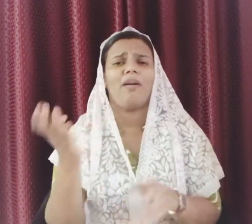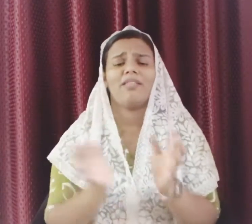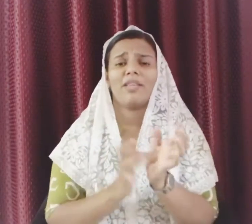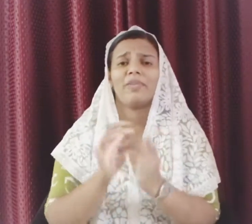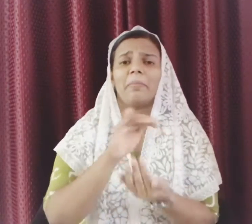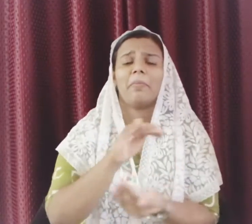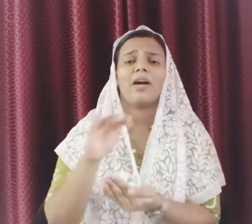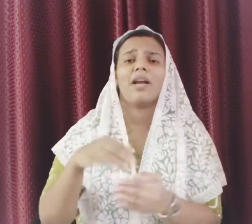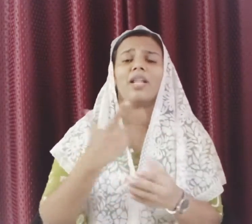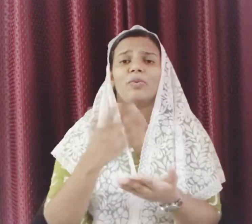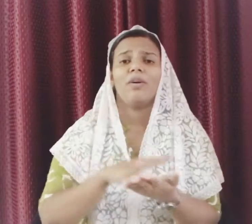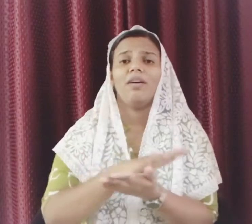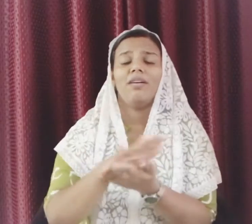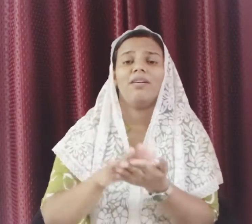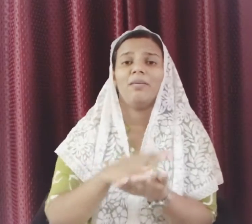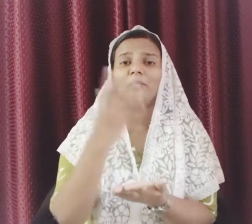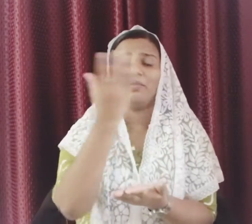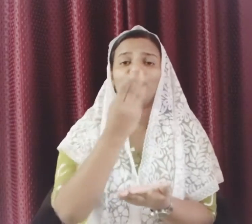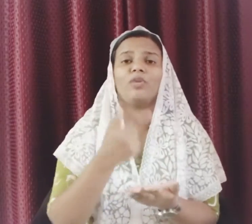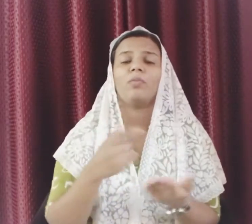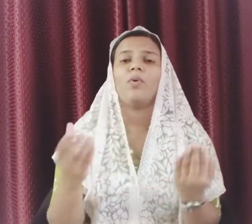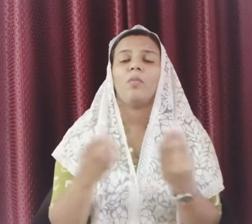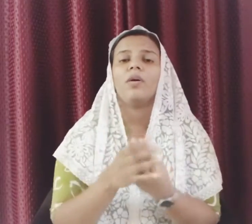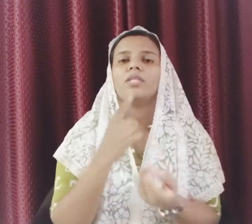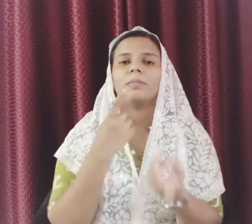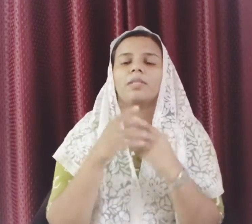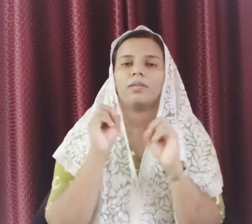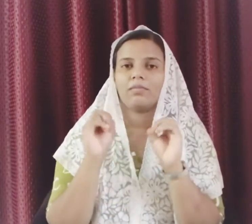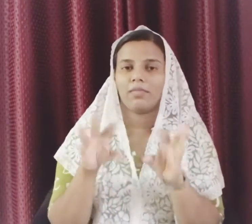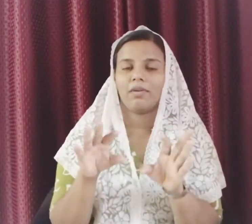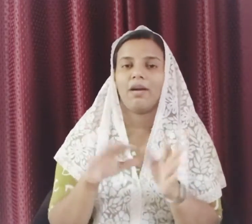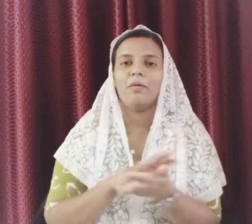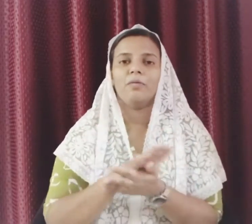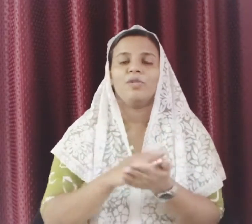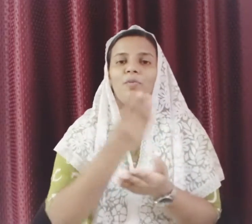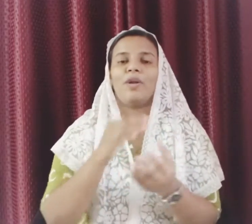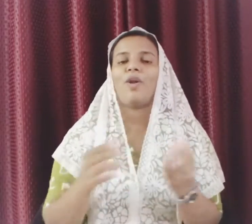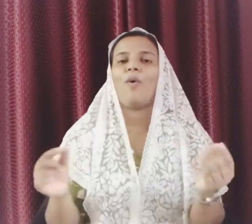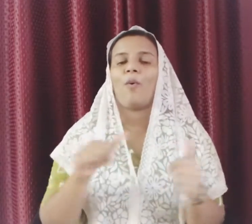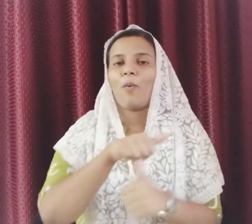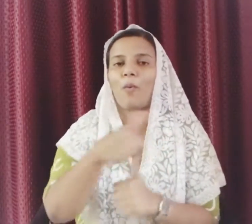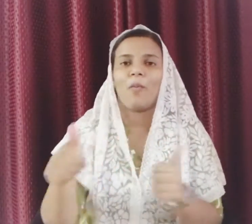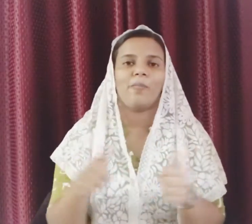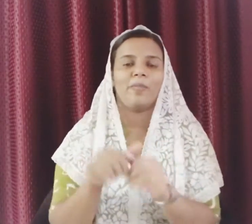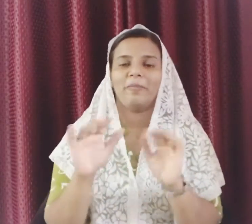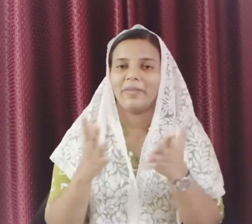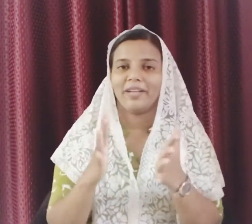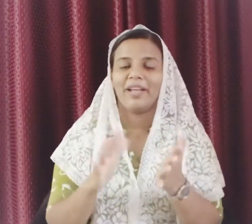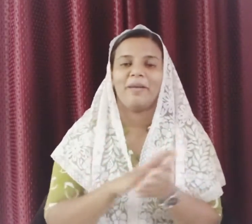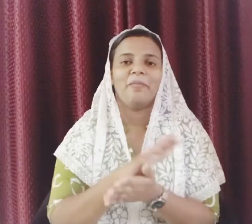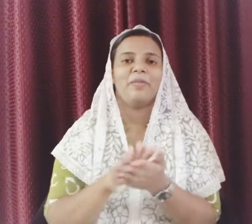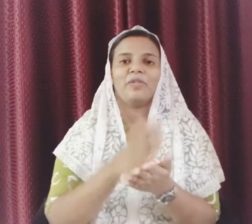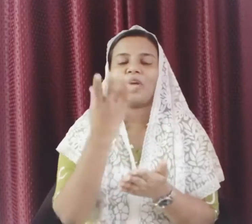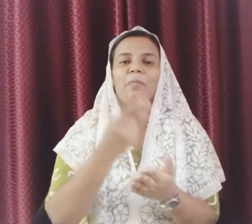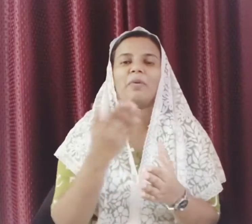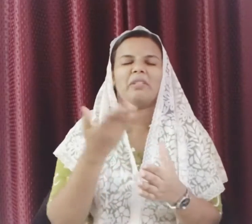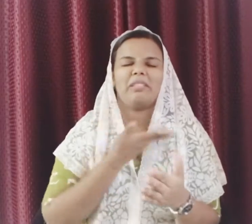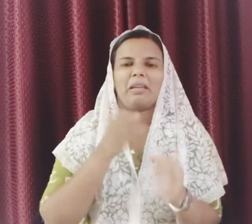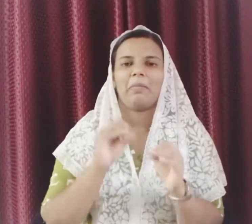ദൈവമക്കളുടെ ജീവിതത്തിലും പരിശുദ്ധാത്മാവ്, ആമേൻ, പരിശുദ്ധാത്മാവിനോട് സംസാരിക്കത്തില്ല, പരിശുദ്ധാത്മാവിനോട് കൂട്ടായ്മ കൂടത്തില്ല, പരിശുദ്ധാത്മാവിന് ഇഷ്ടമില്ലാത്ത പ്രവൃത്തികൾ ചെയ്യും.